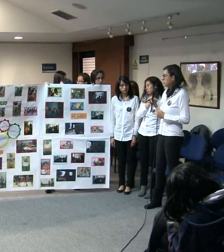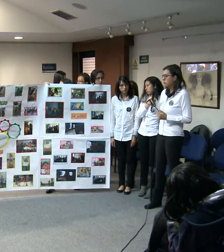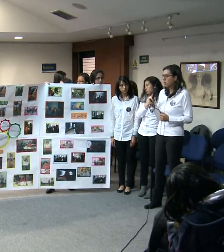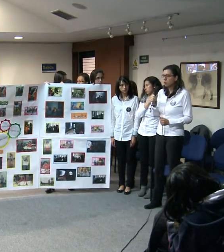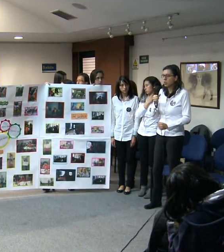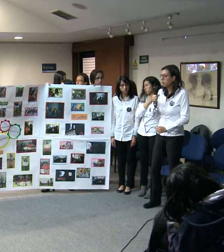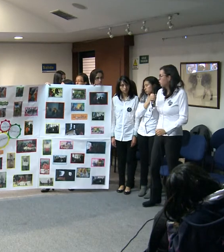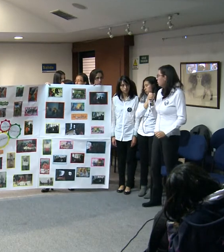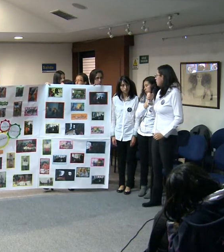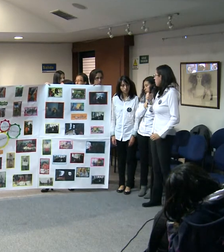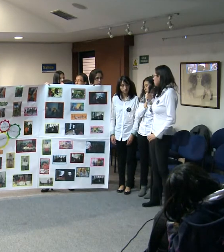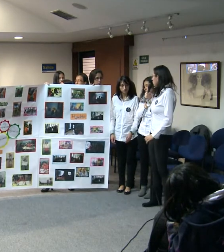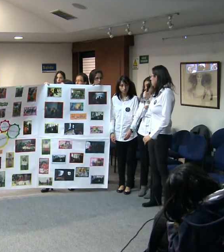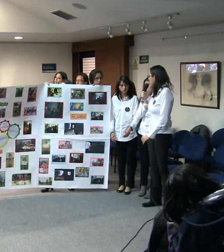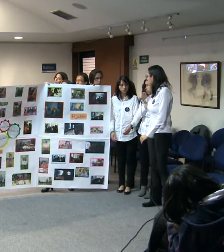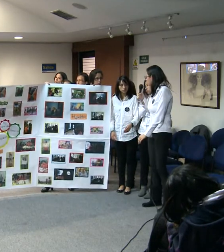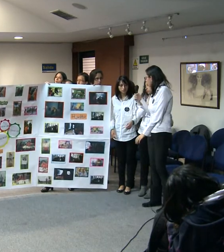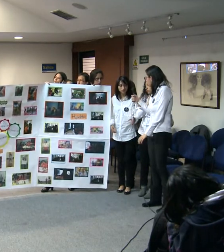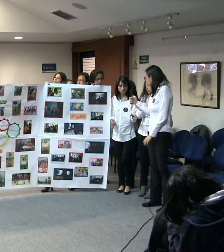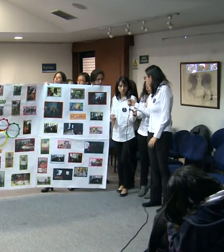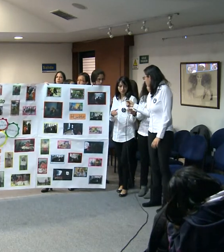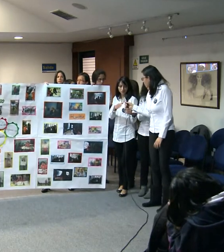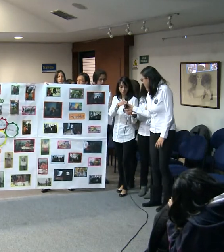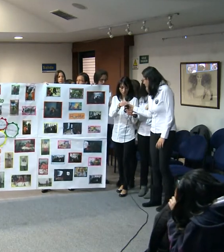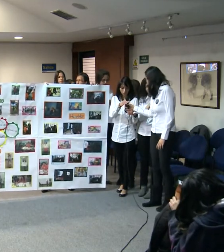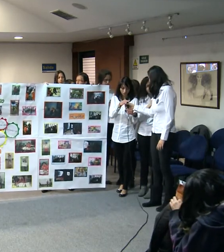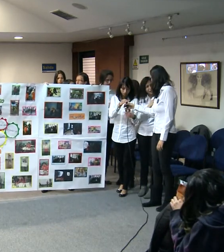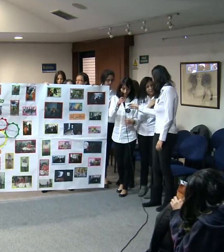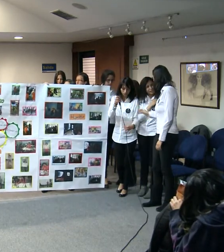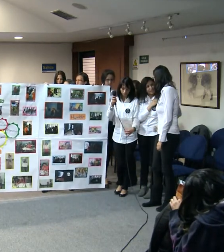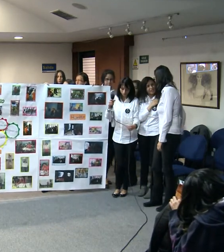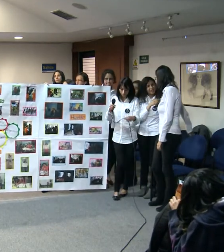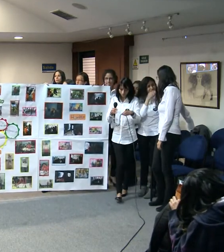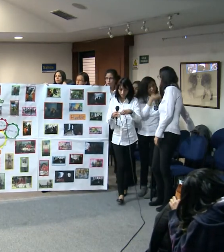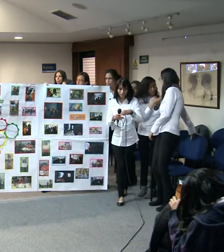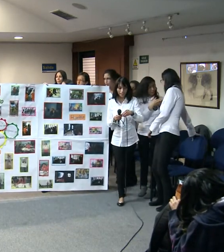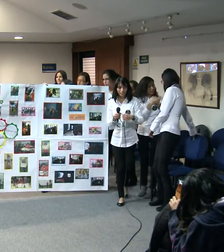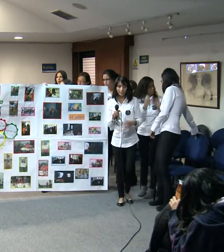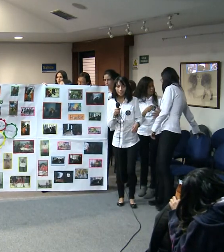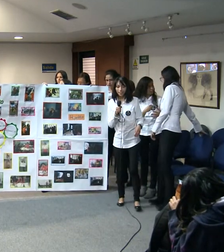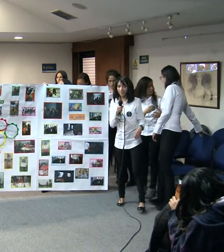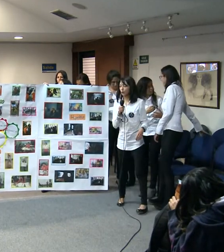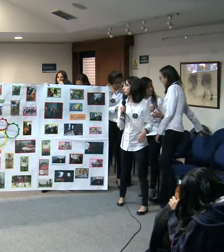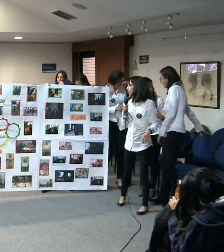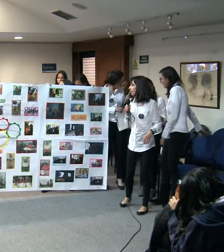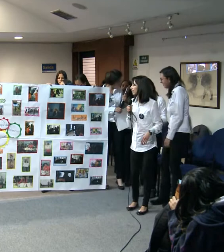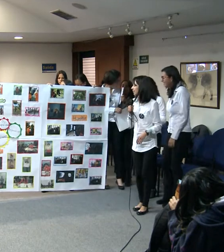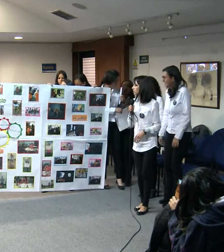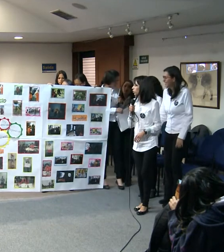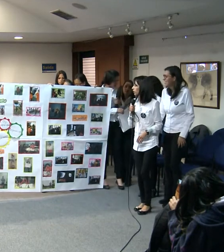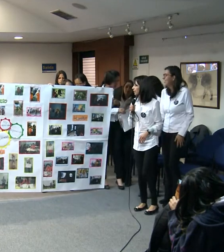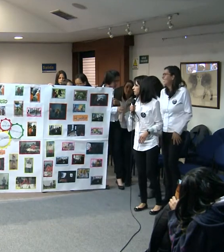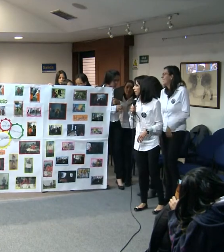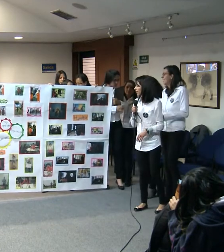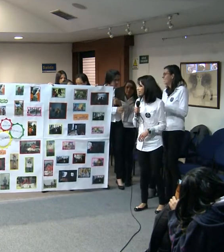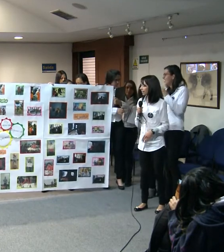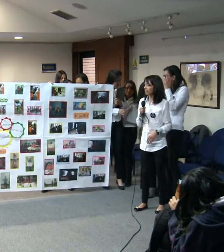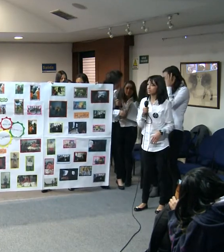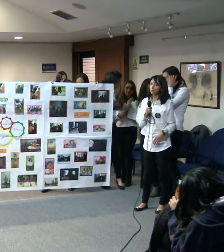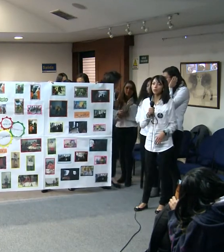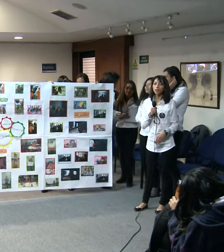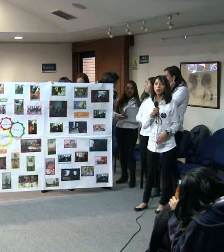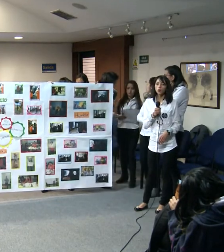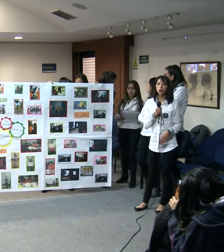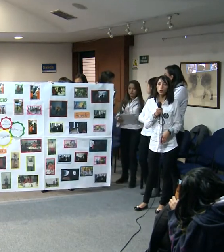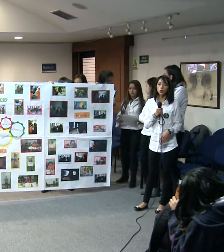Bueno, pues ya vamos a comentarles otros resultados. En relación a las